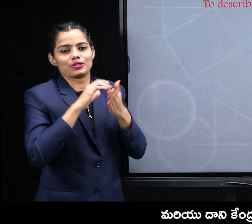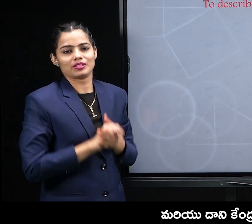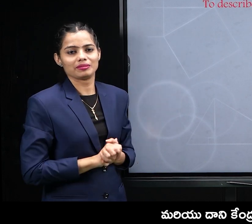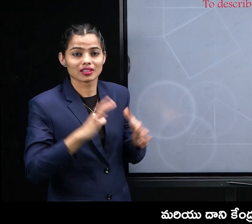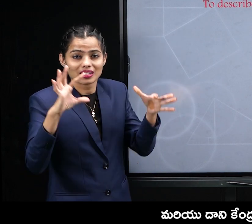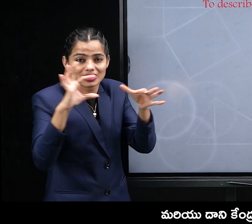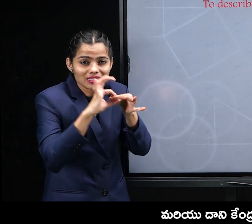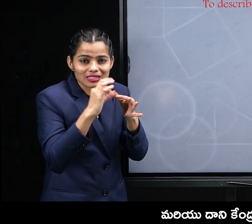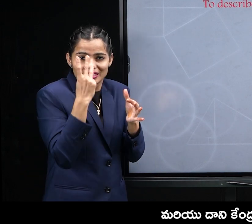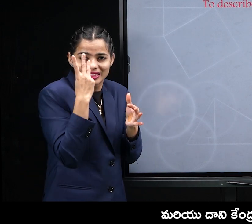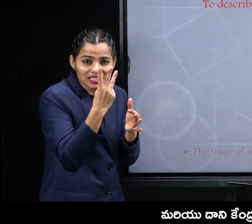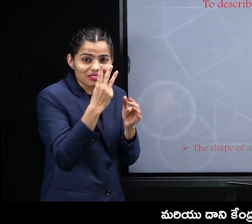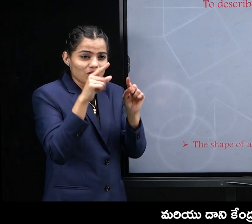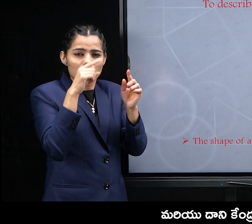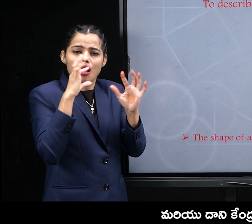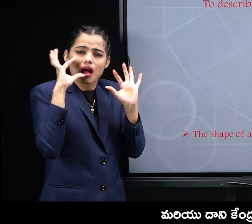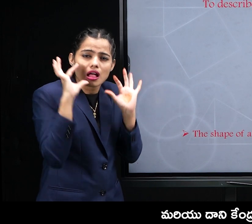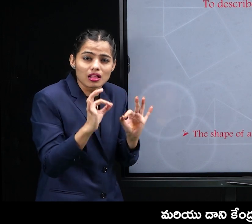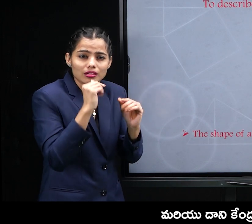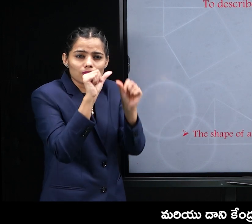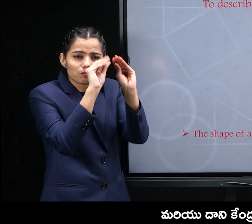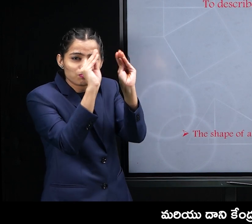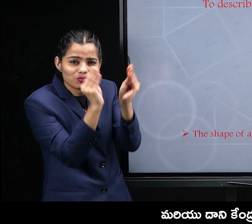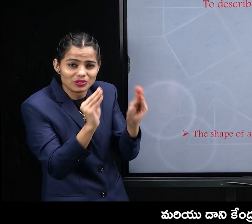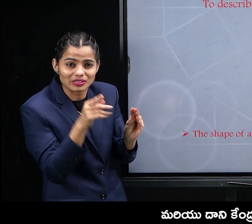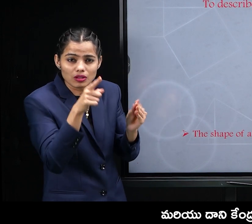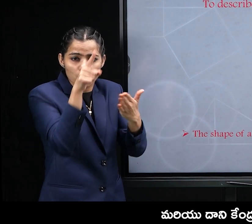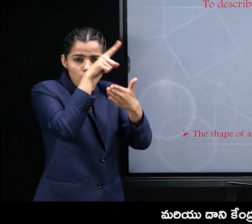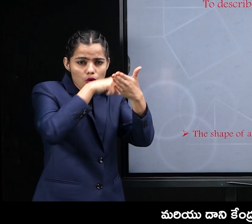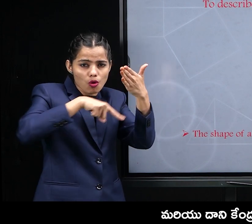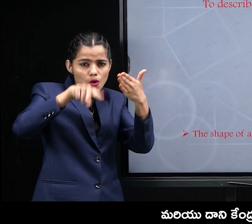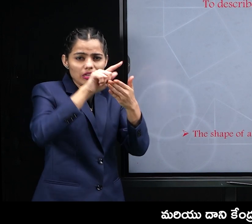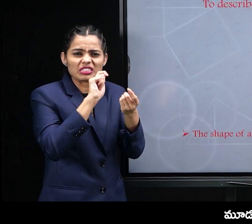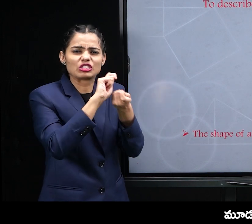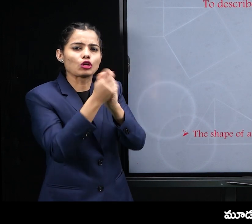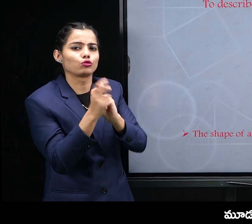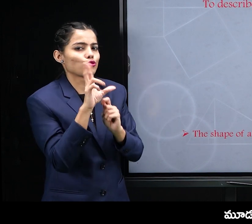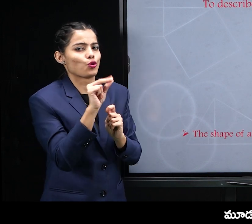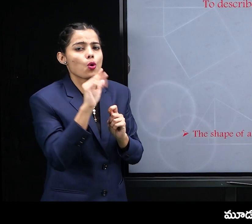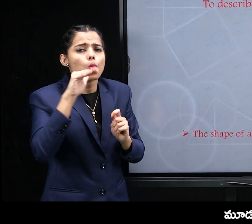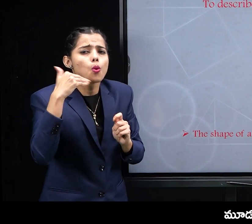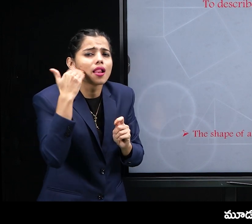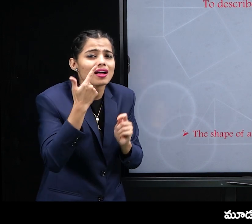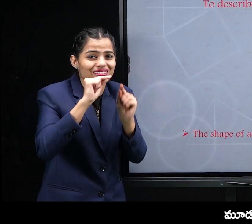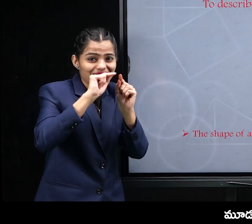दानिक्केंद्रम् मरियू व्यासार दंतो गीय वच्चु। मूडव पोस्टिलेट प्रकारं